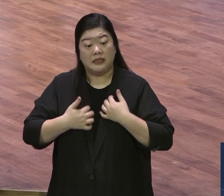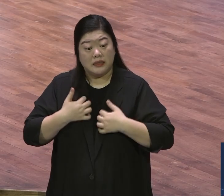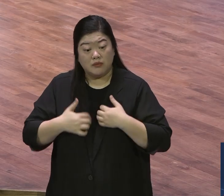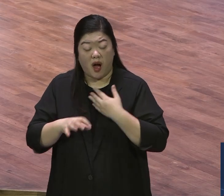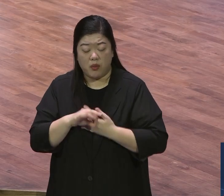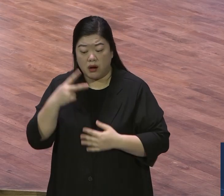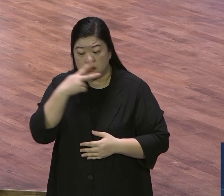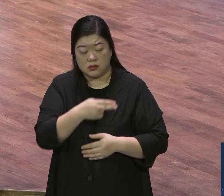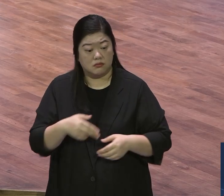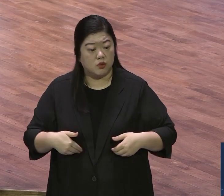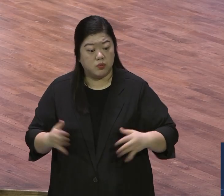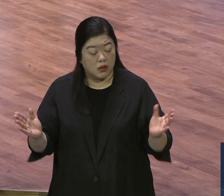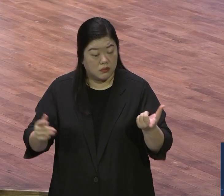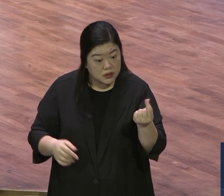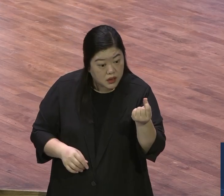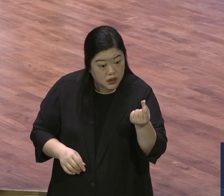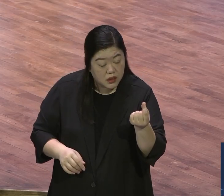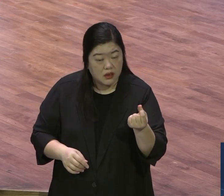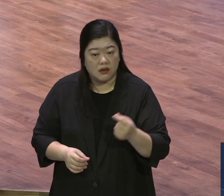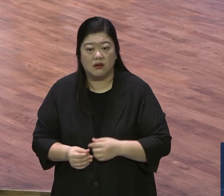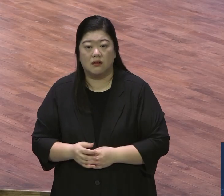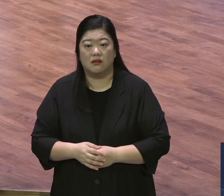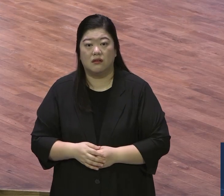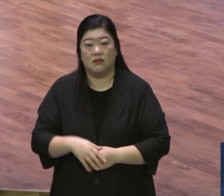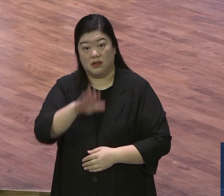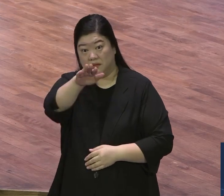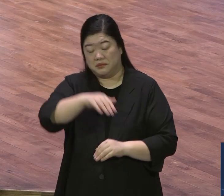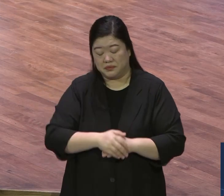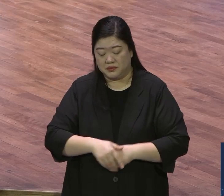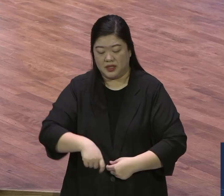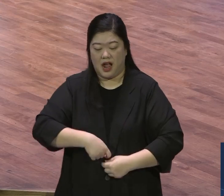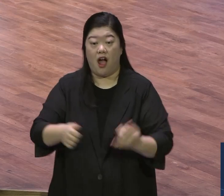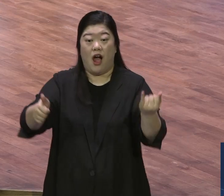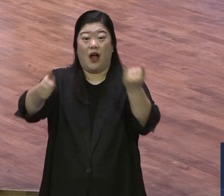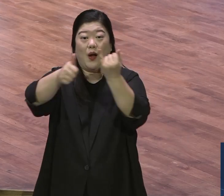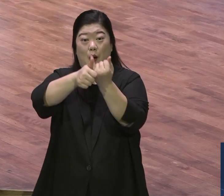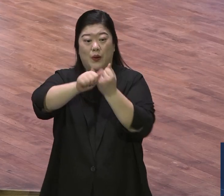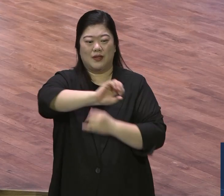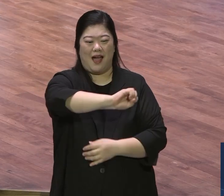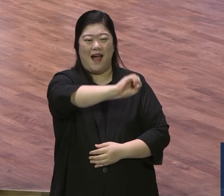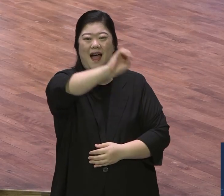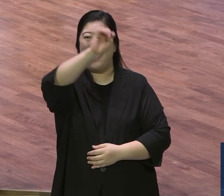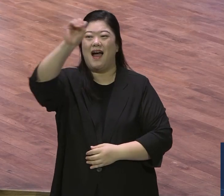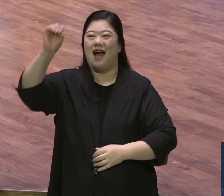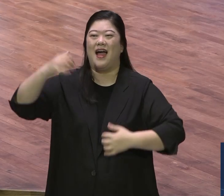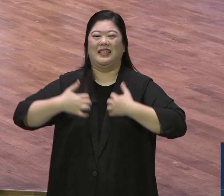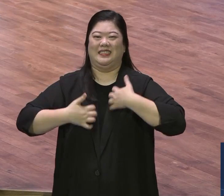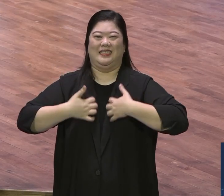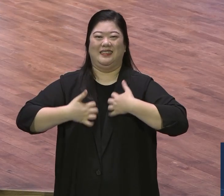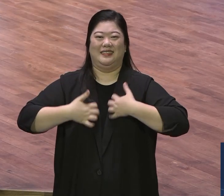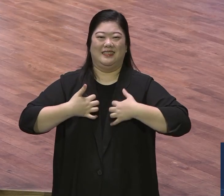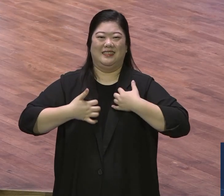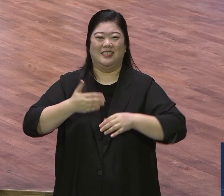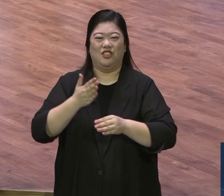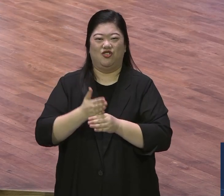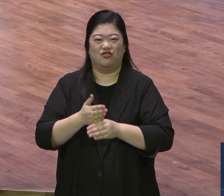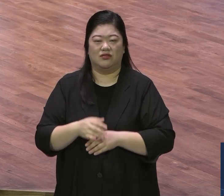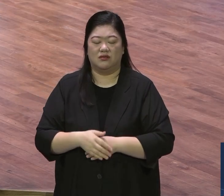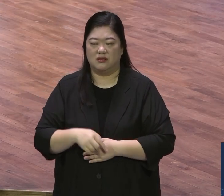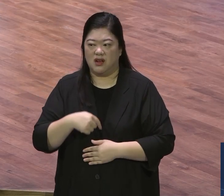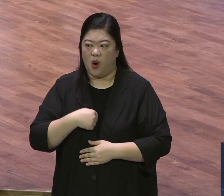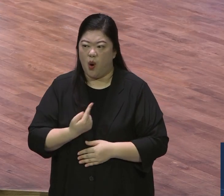그렇잖아요. 상식적으로 생각해보세요. 잔치집에 가서 잔치 지금 벌어지고 있는데 자기가 혼자만 안 먹고